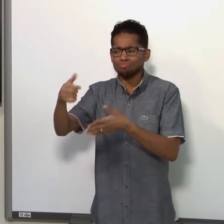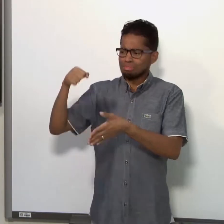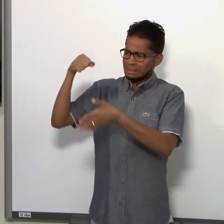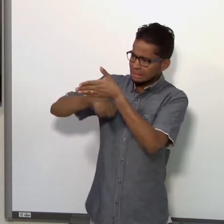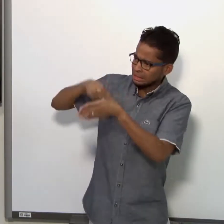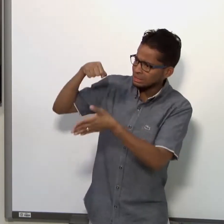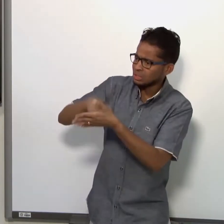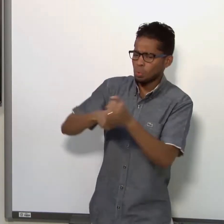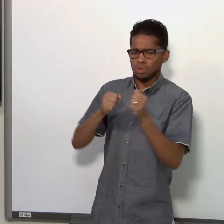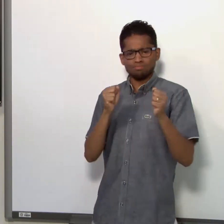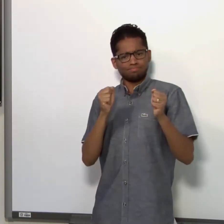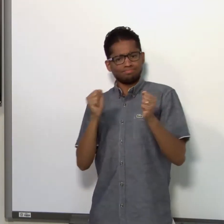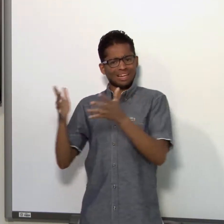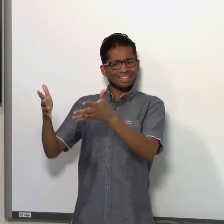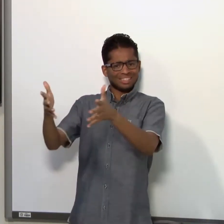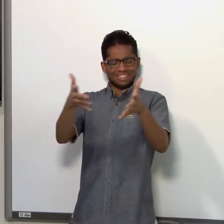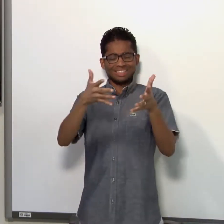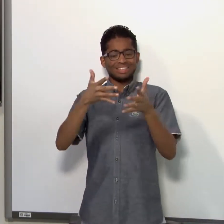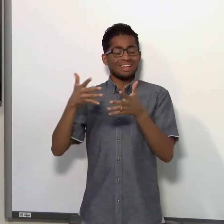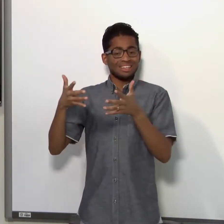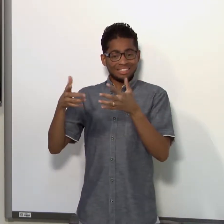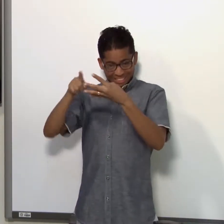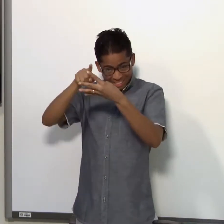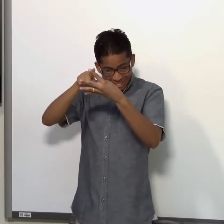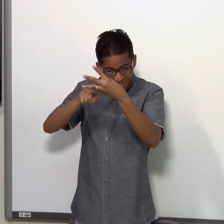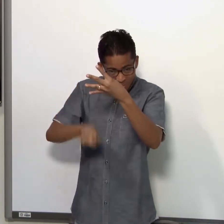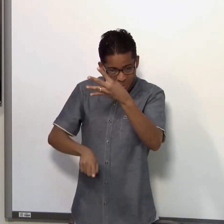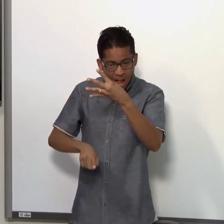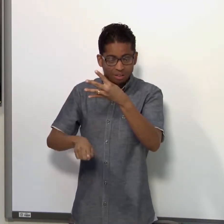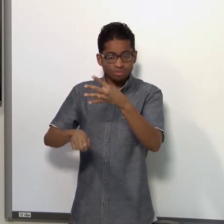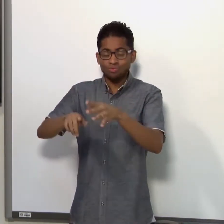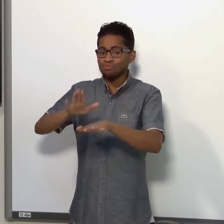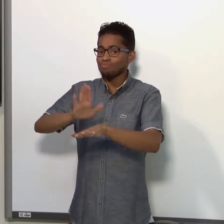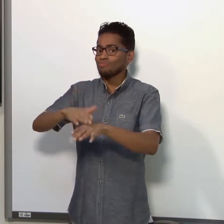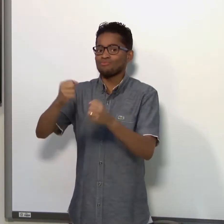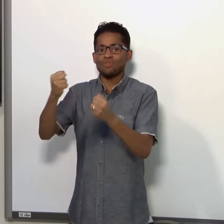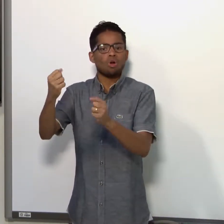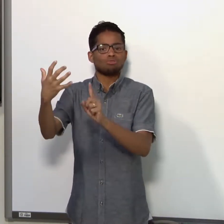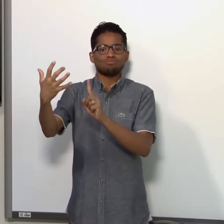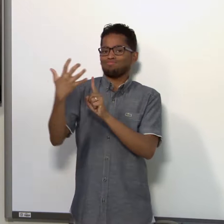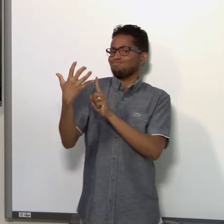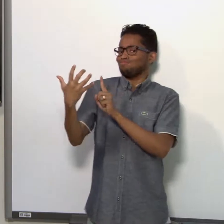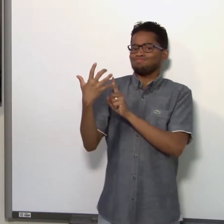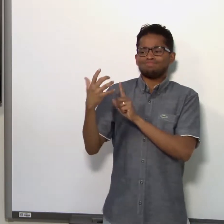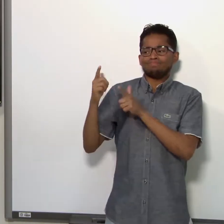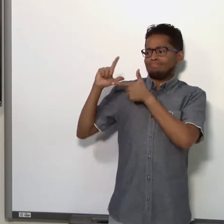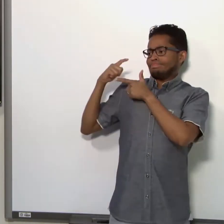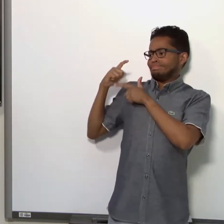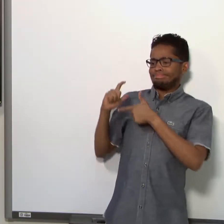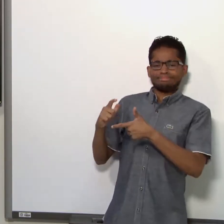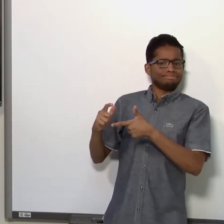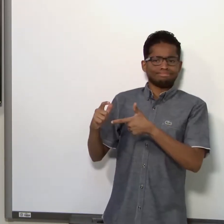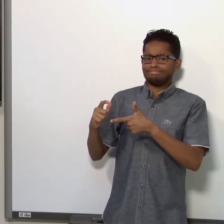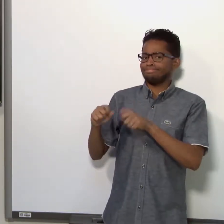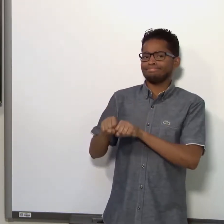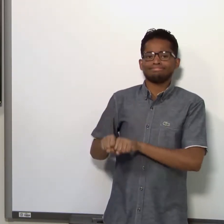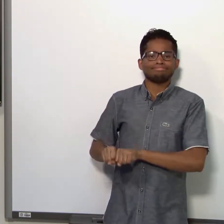através de cobranças, lutas. Então, tivemos aqui essas fortes influências para a